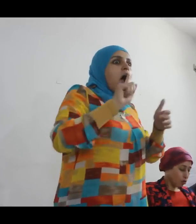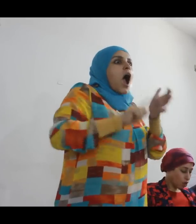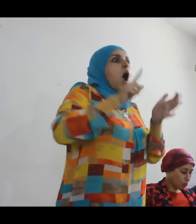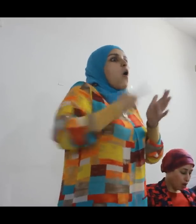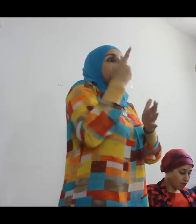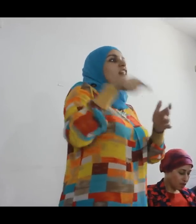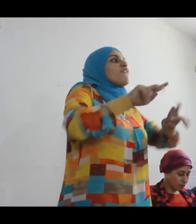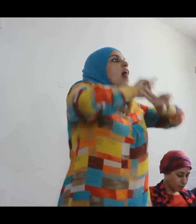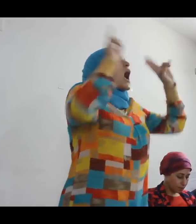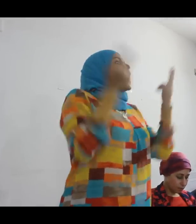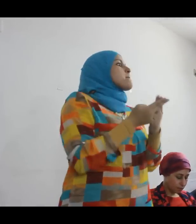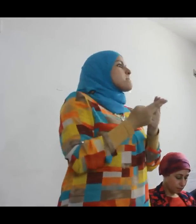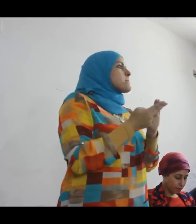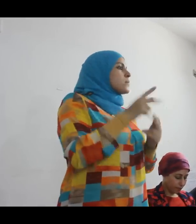كل محافظه